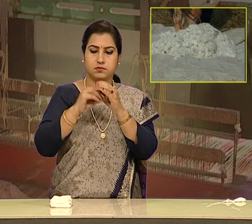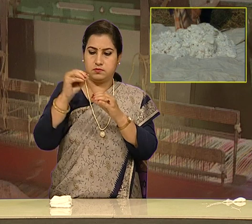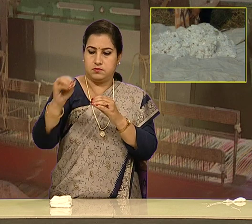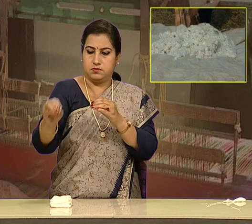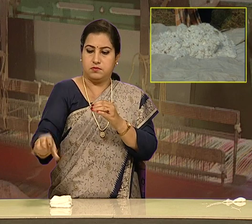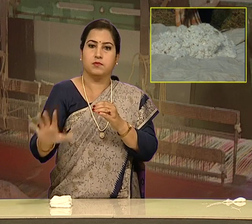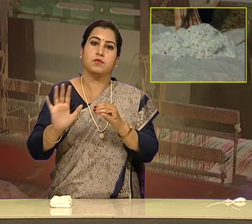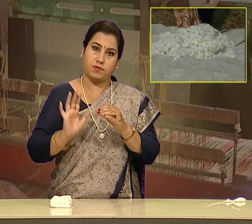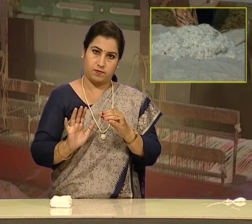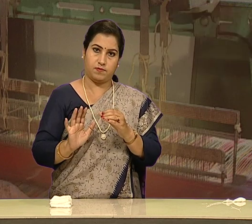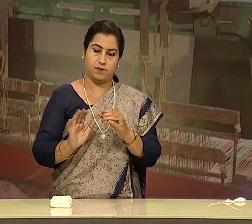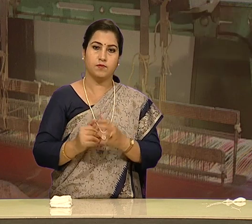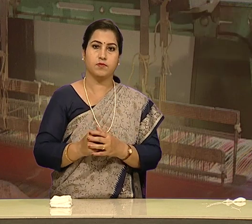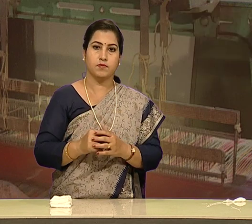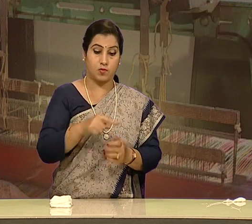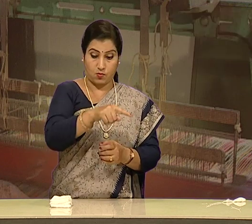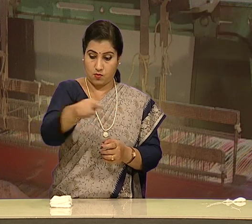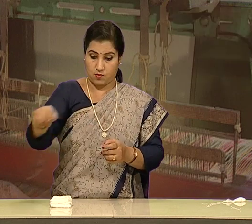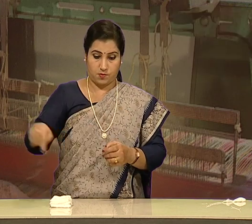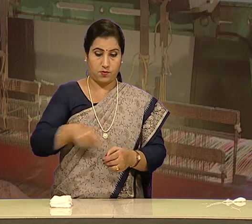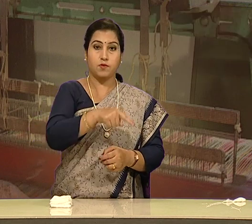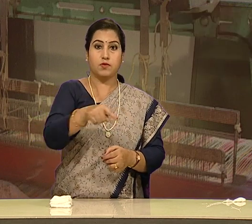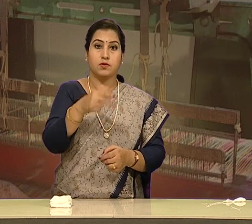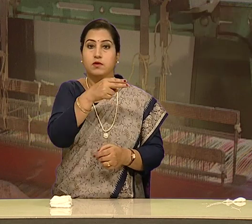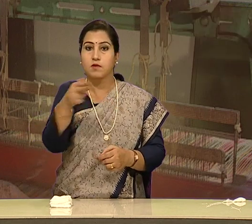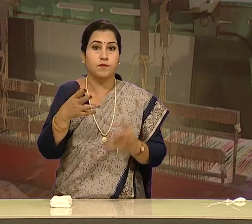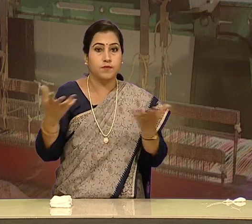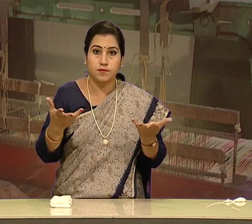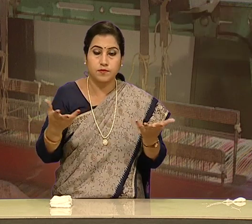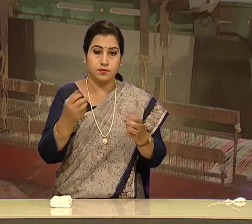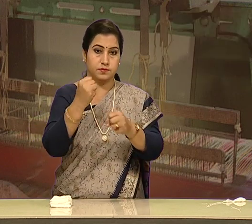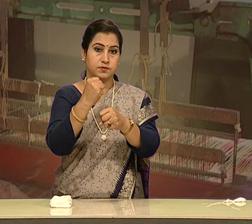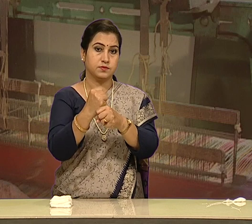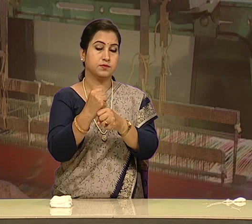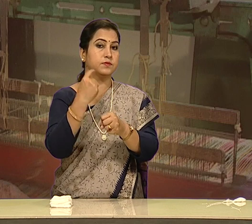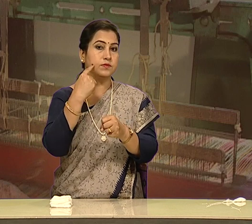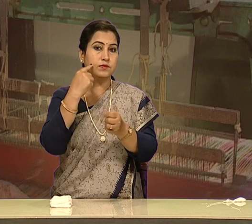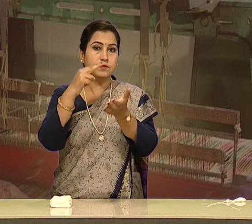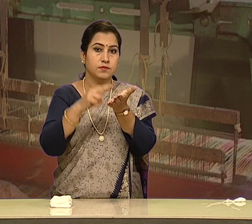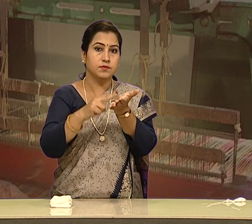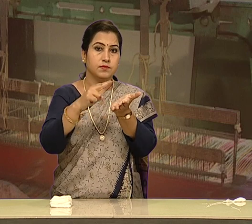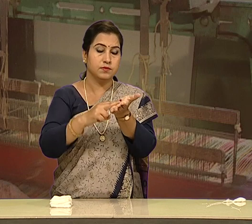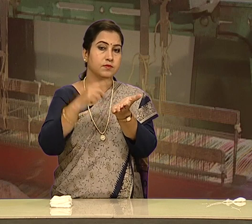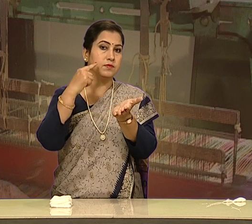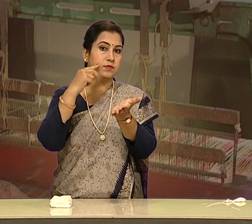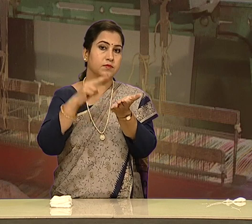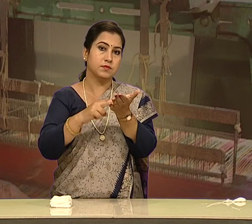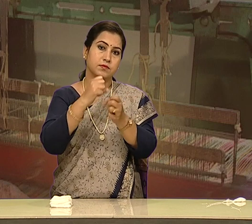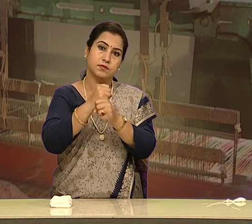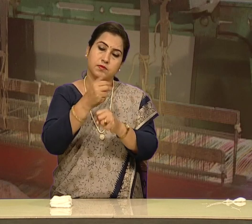है। इस प्रक्रिया को कपास ओटना या गिनिंग